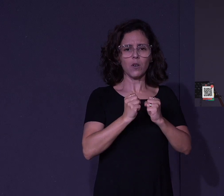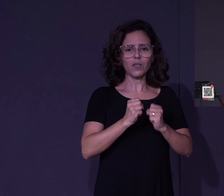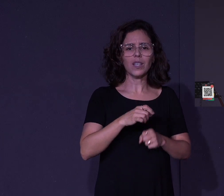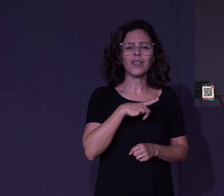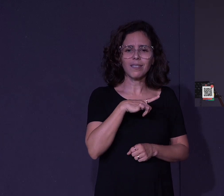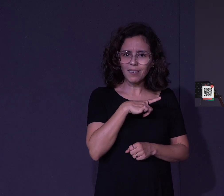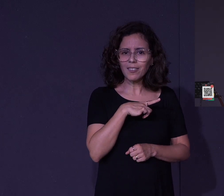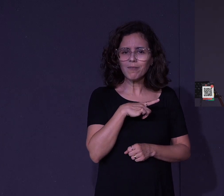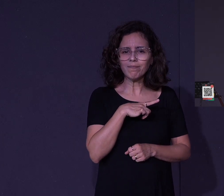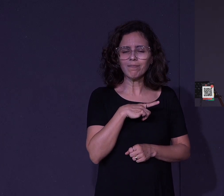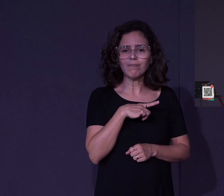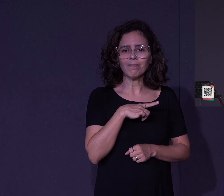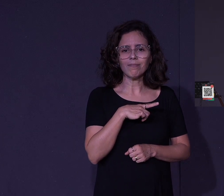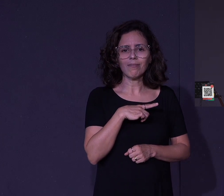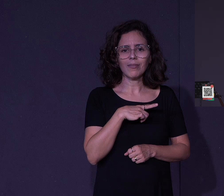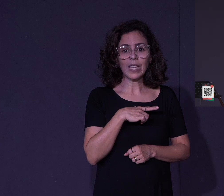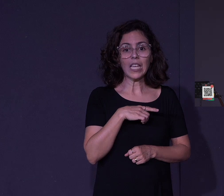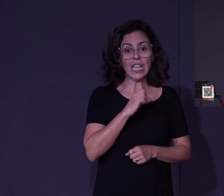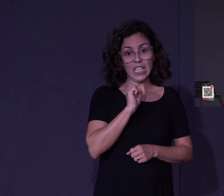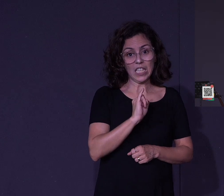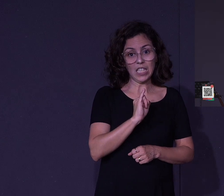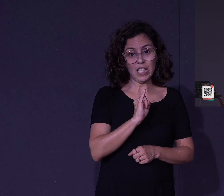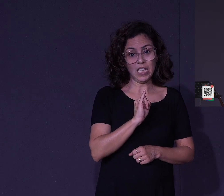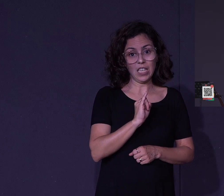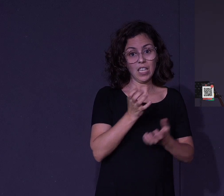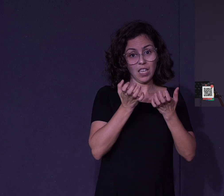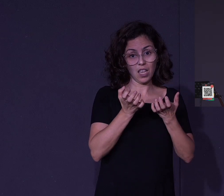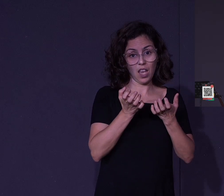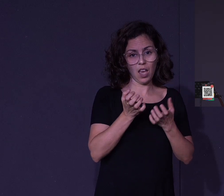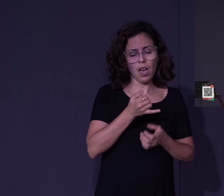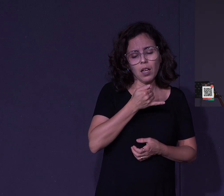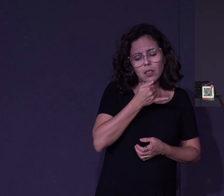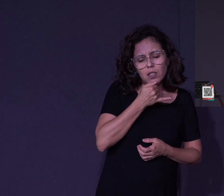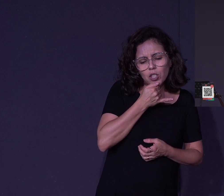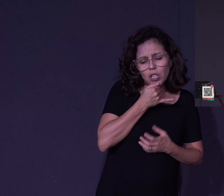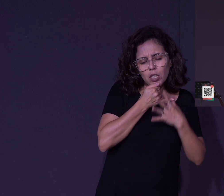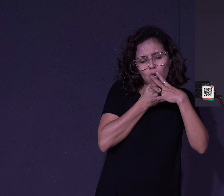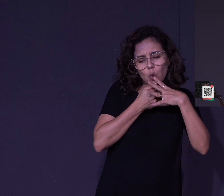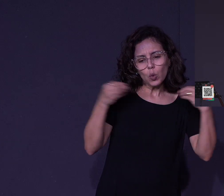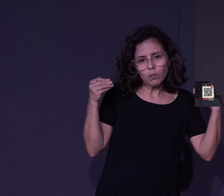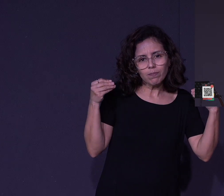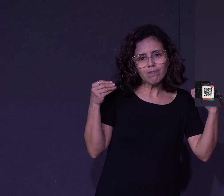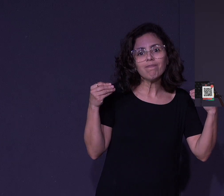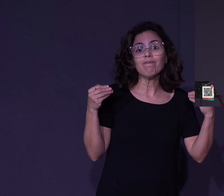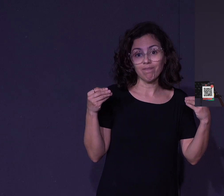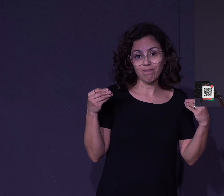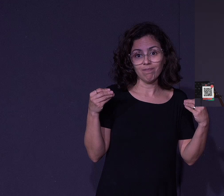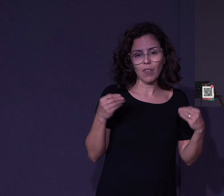aquele que tem poder para fazer cessar a tristeza, aquele que tem poder para fazer ir embora a morte,